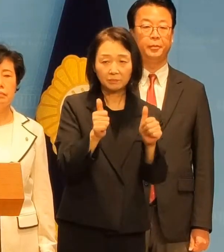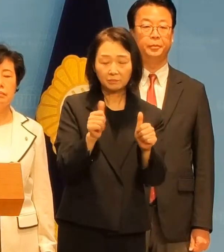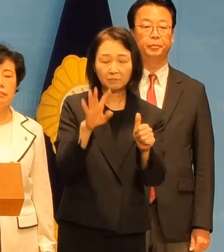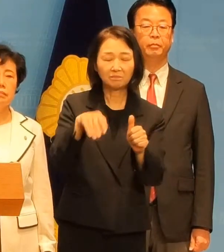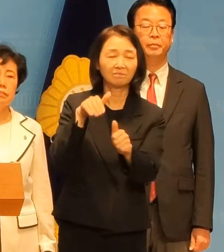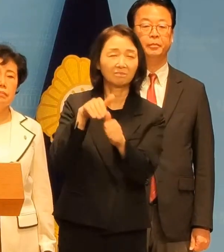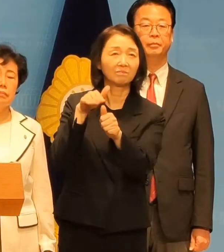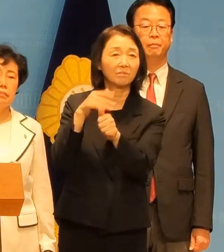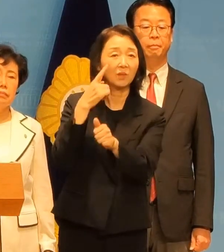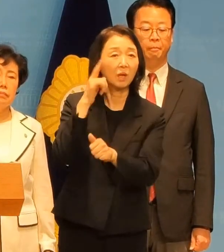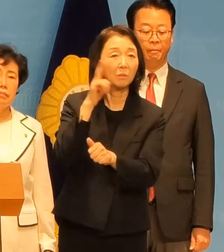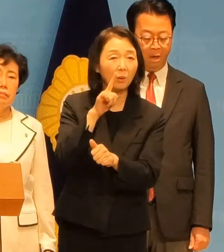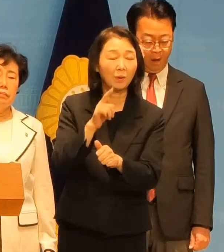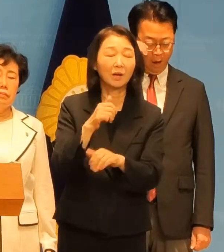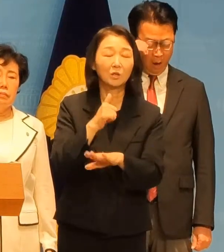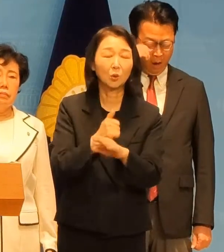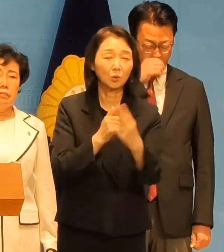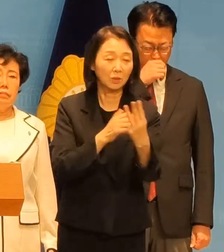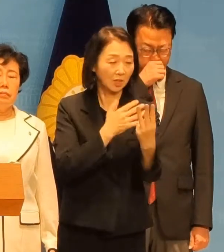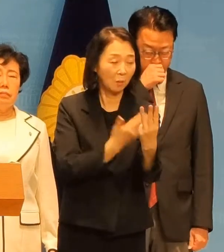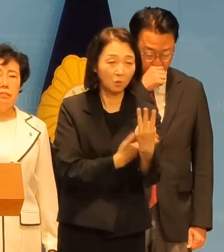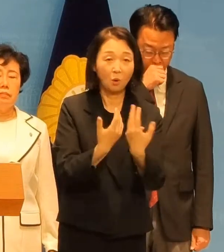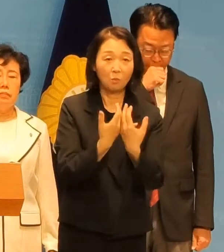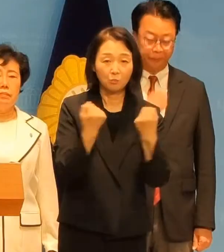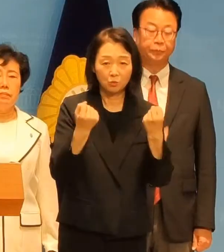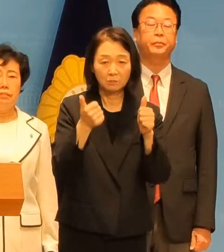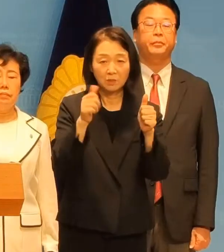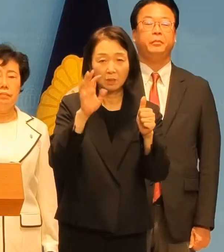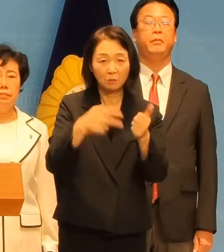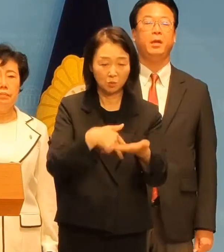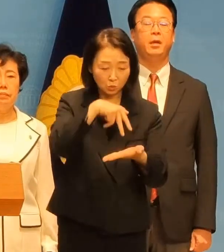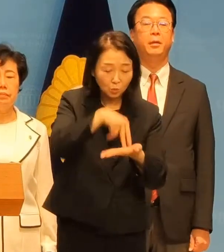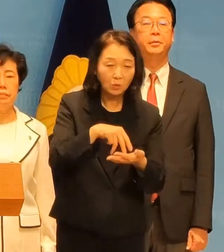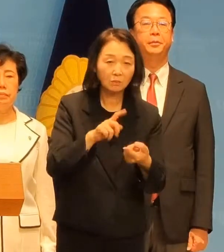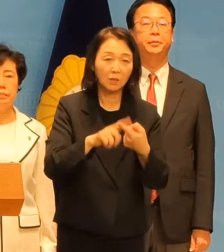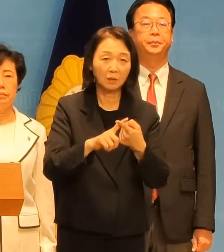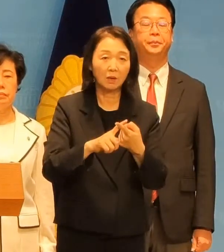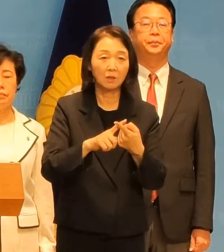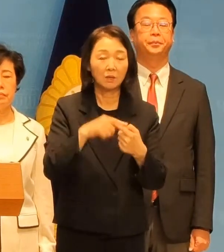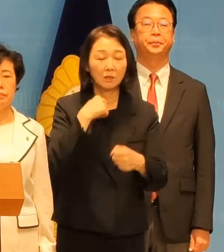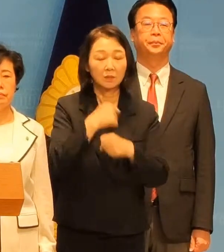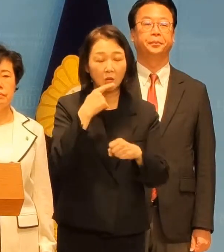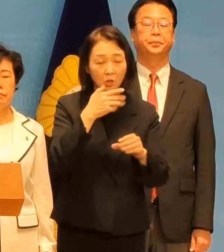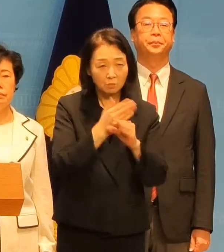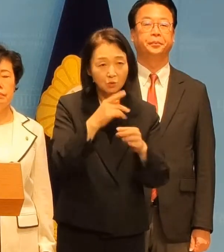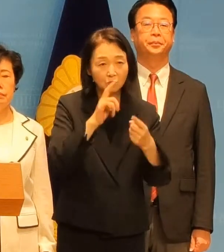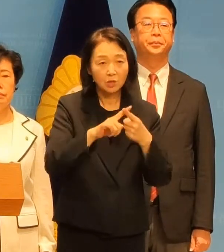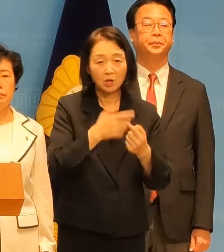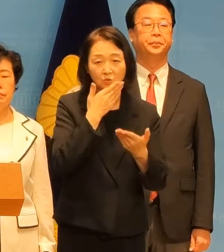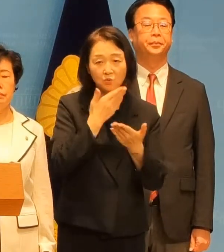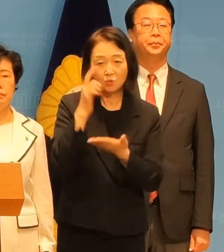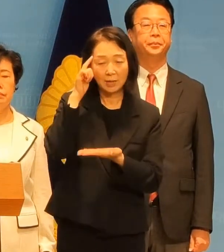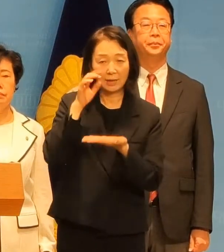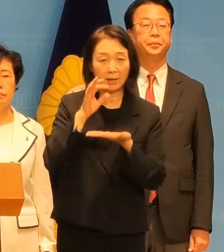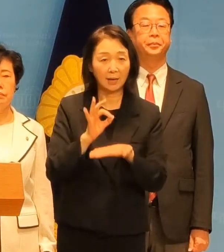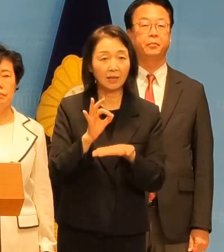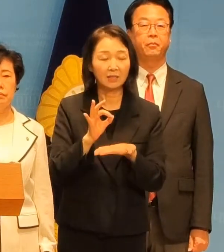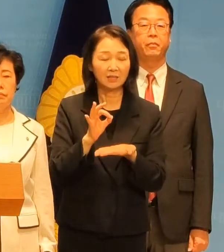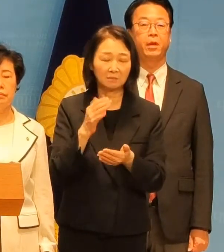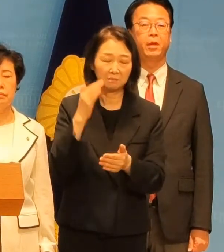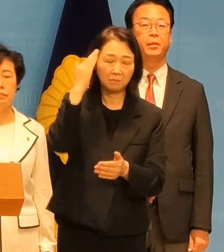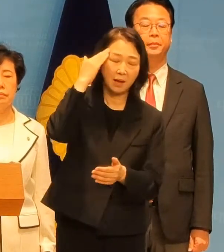흔들기는 삼권 분립과 사법부 독립이라는 자유민주적 기본질서의 핵심 가치를